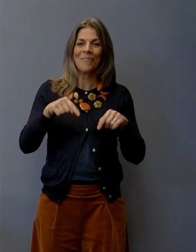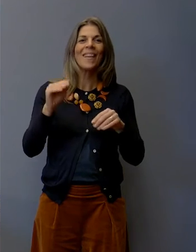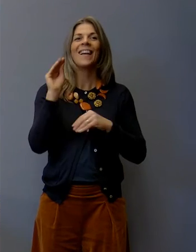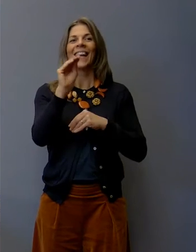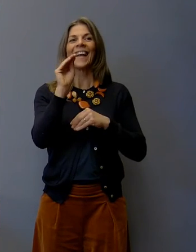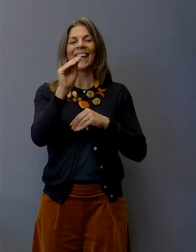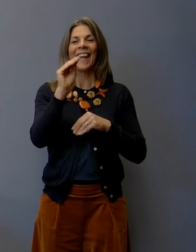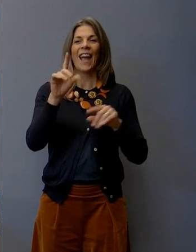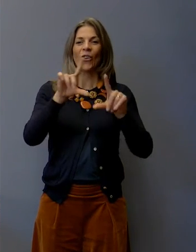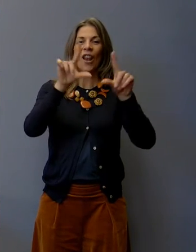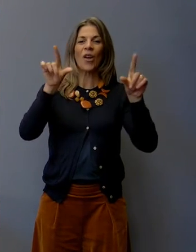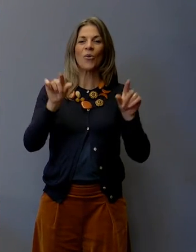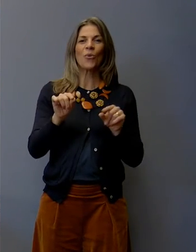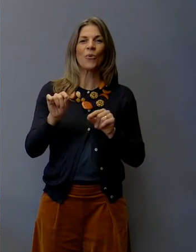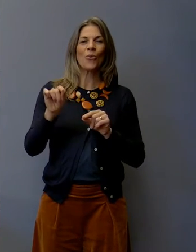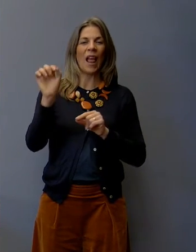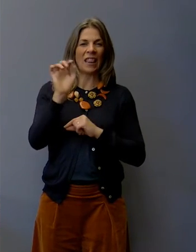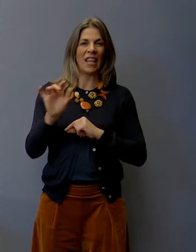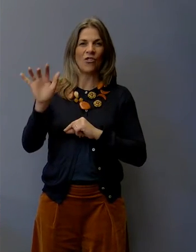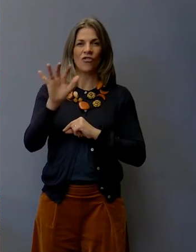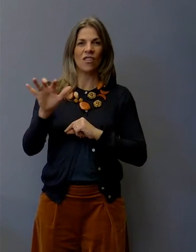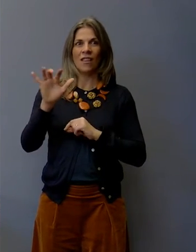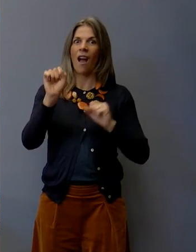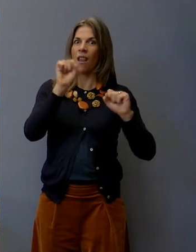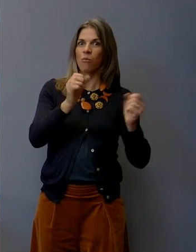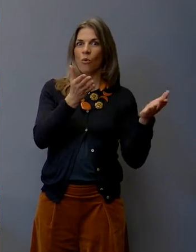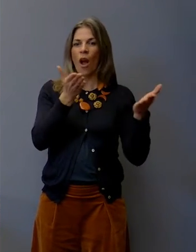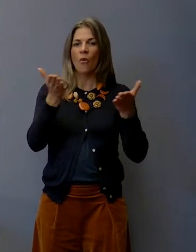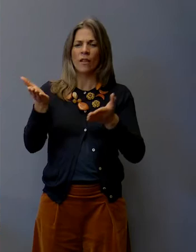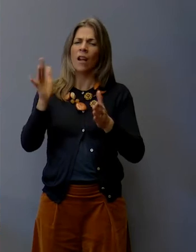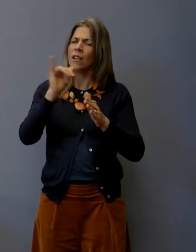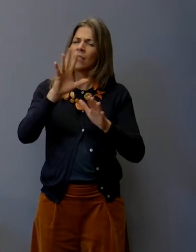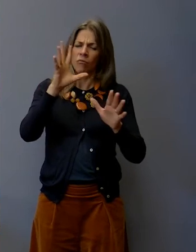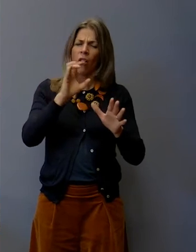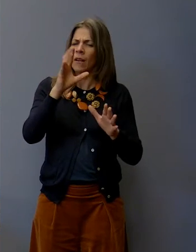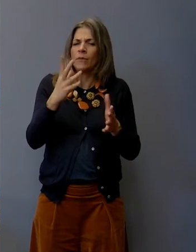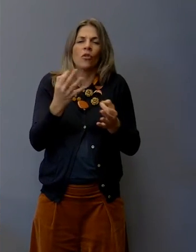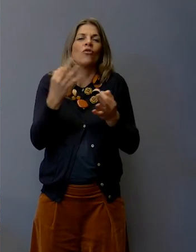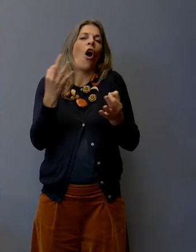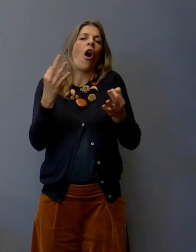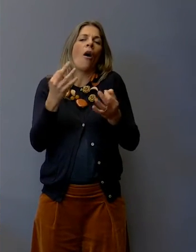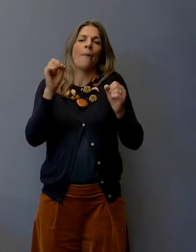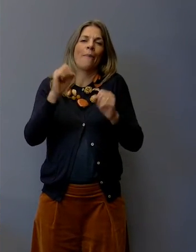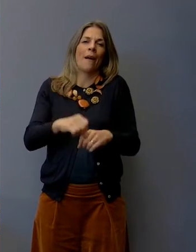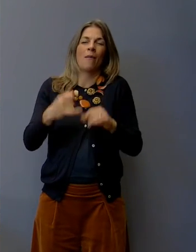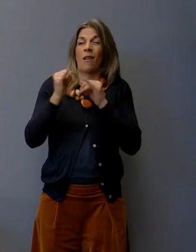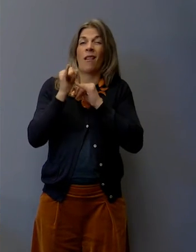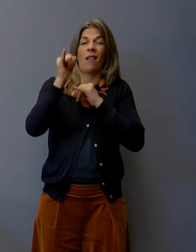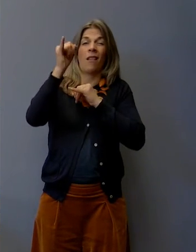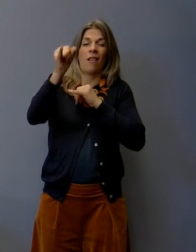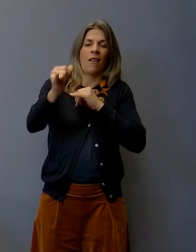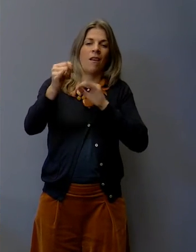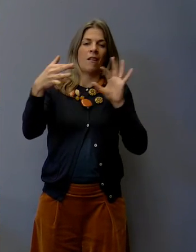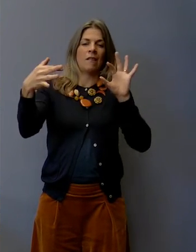per cortesia così per cortesia scorse si è comprensibile che ci possano essere dei problemi di linea li hanno avuti tutti